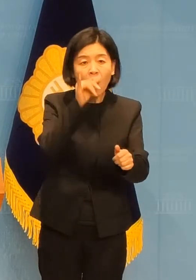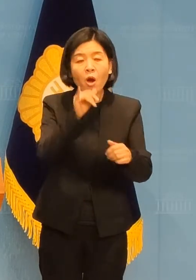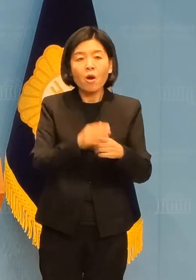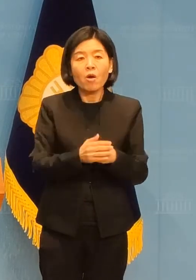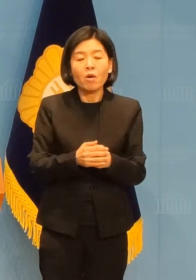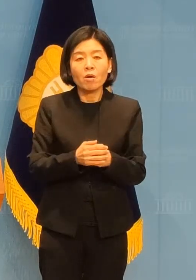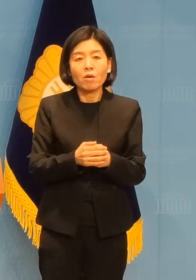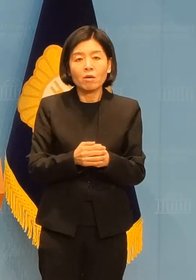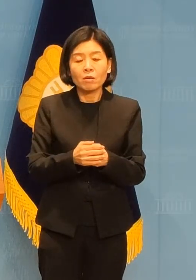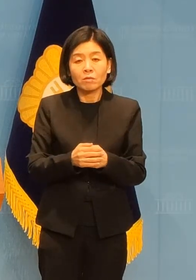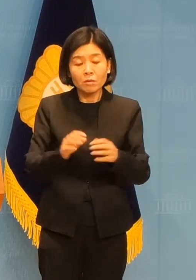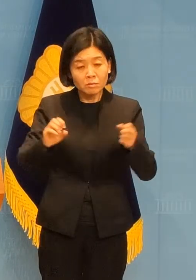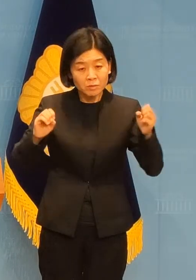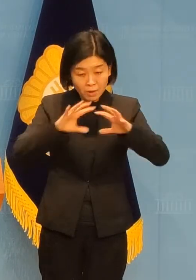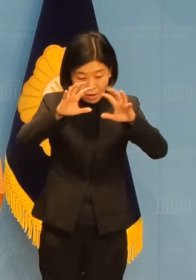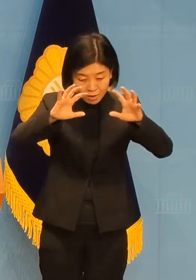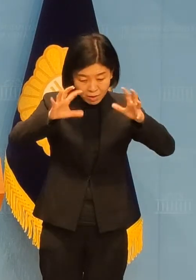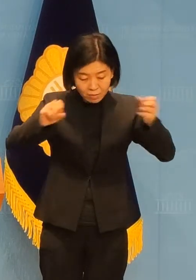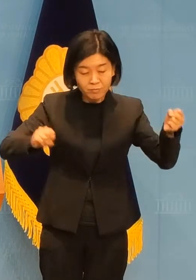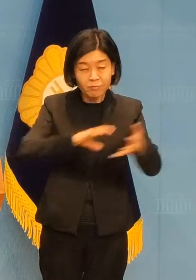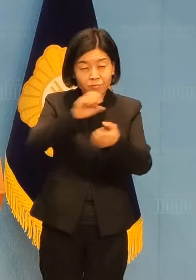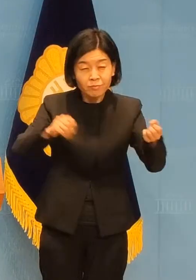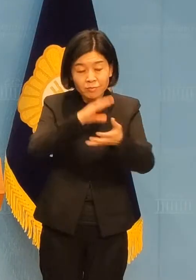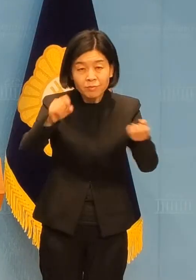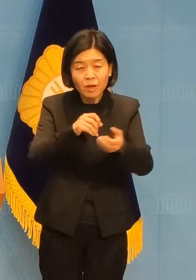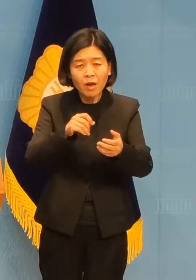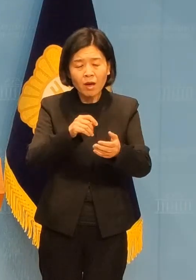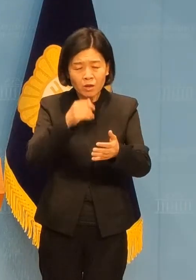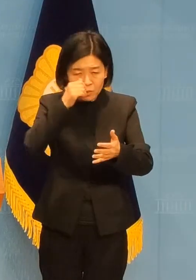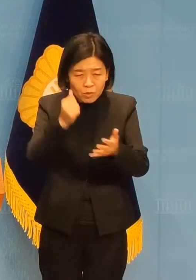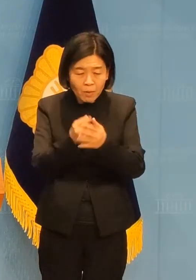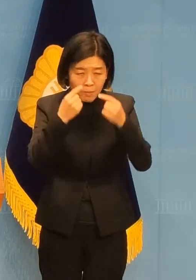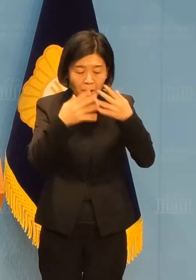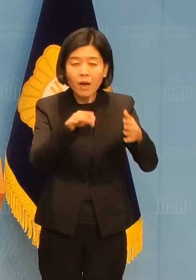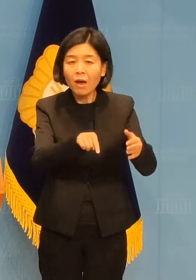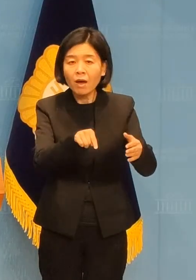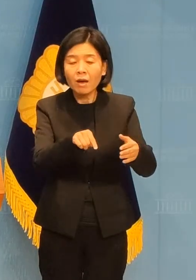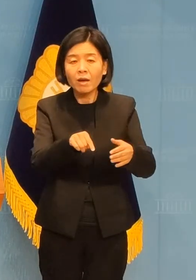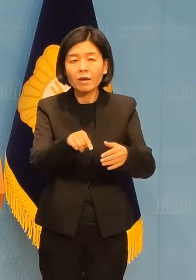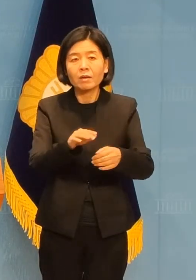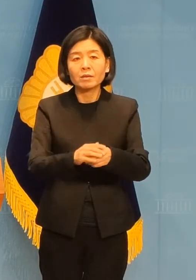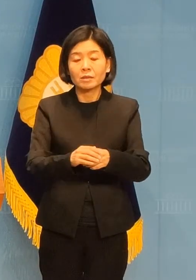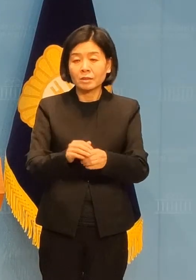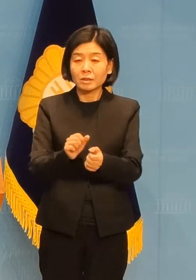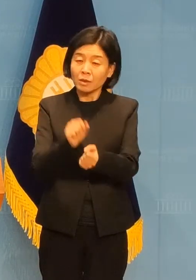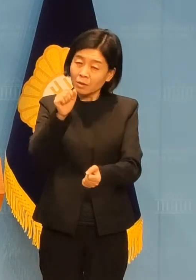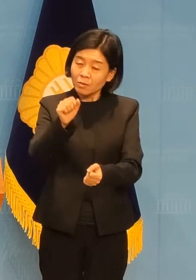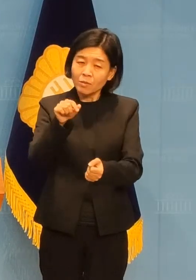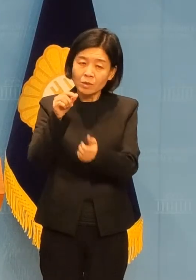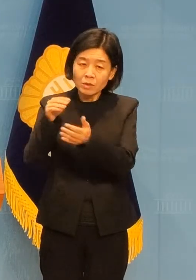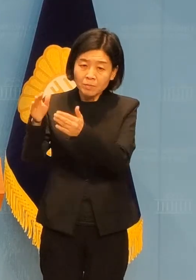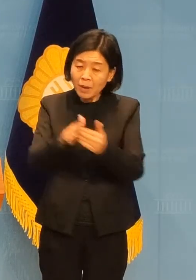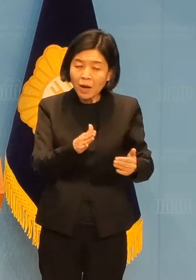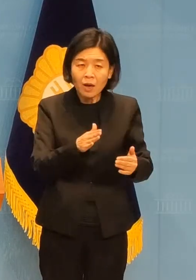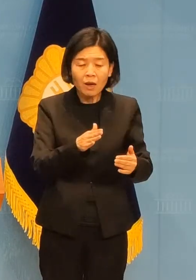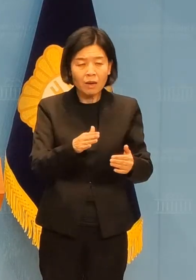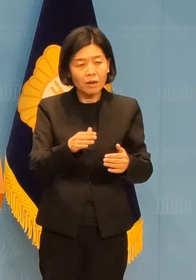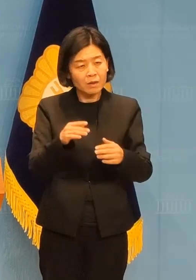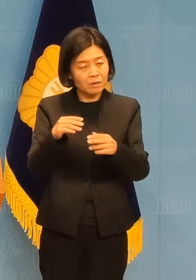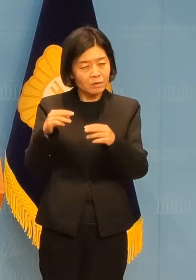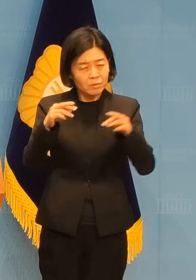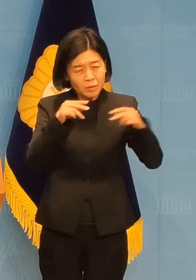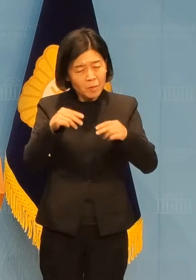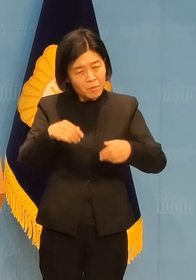그럼에도 법원이 그 책임을 외면한 채 혐의 불명확을 이유로 기각한 것은 납득할 수 없는